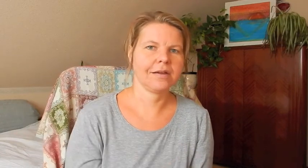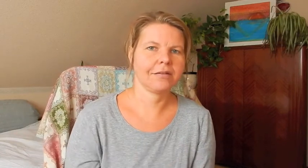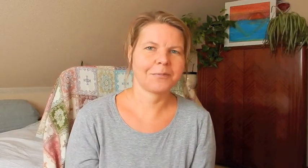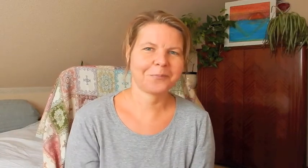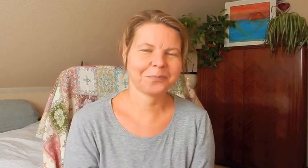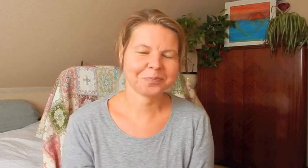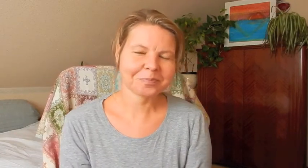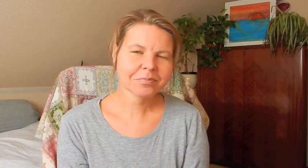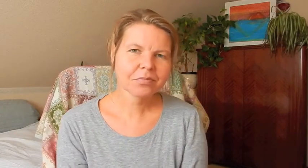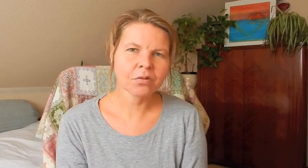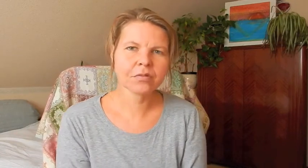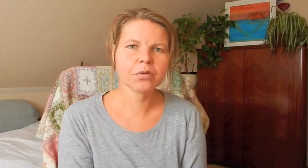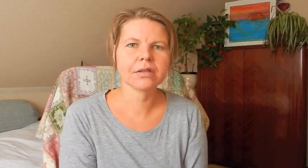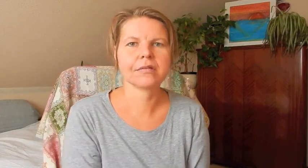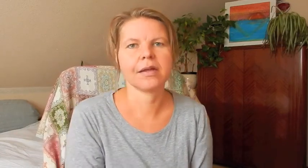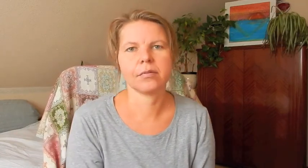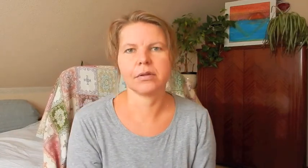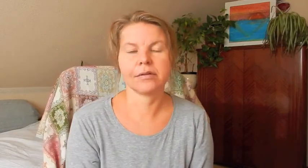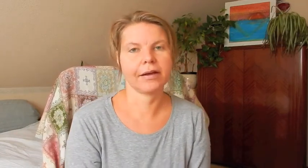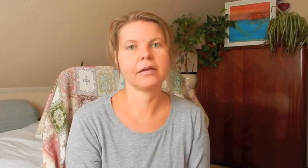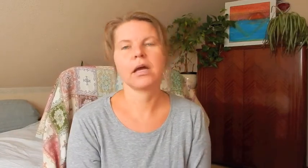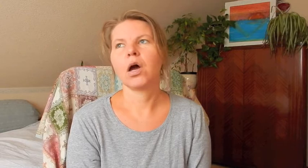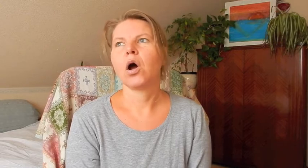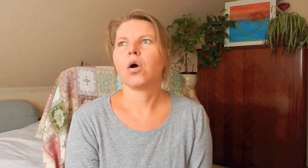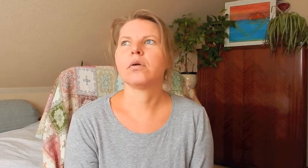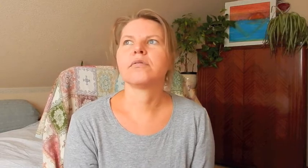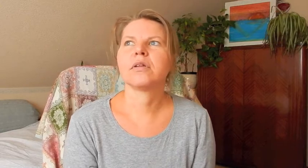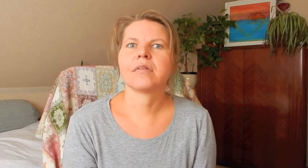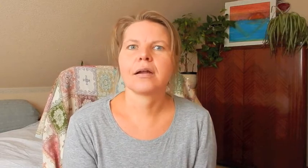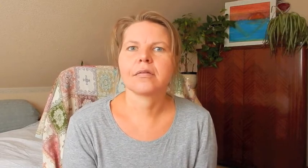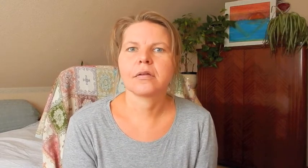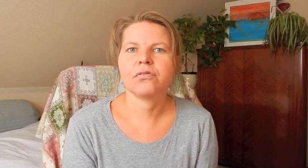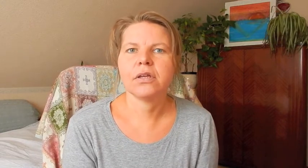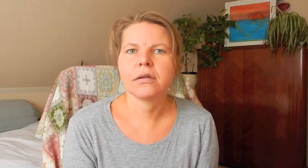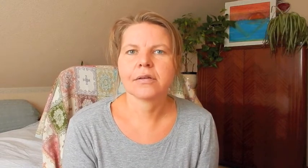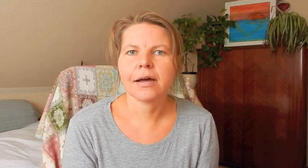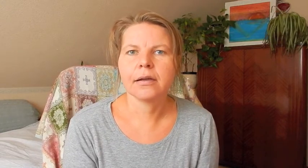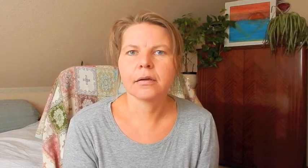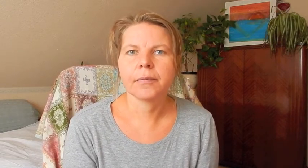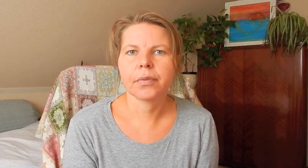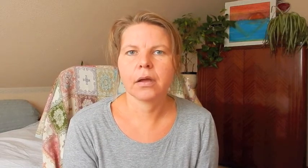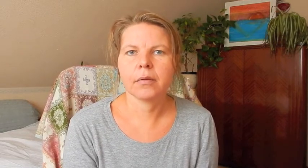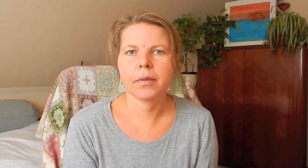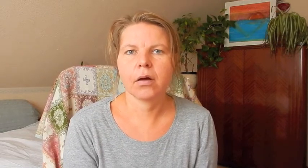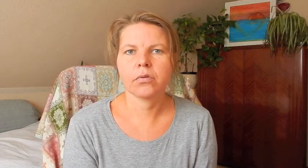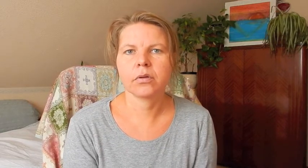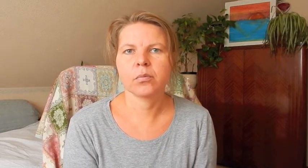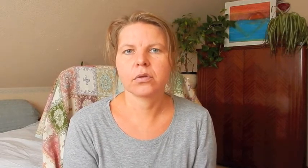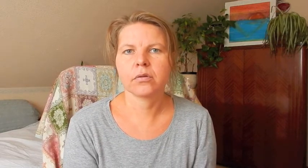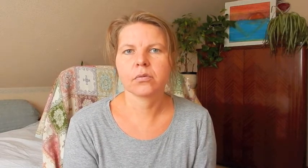Zeit. Und das möchte ich jetzt gerne mit dir teilen. Und wie gesagt, da sind viele Teile aus dem